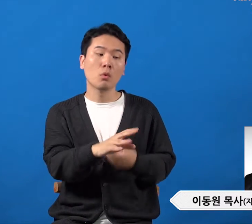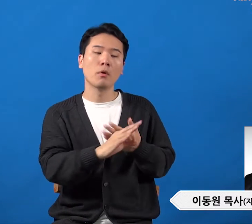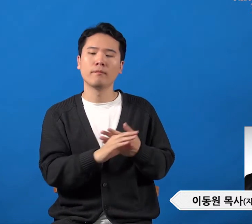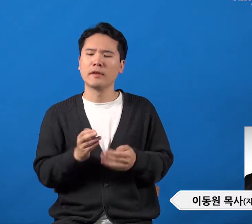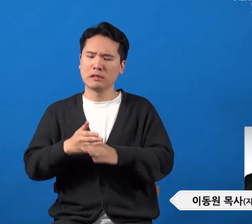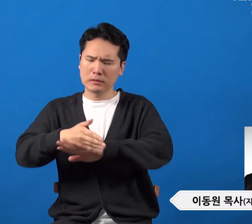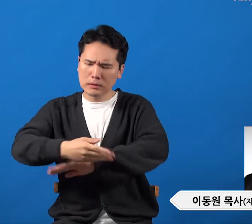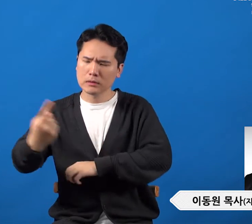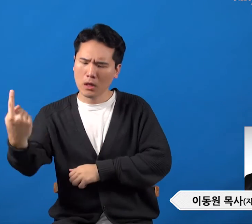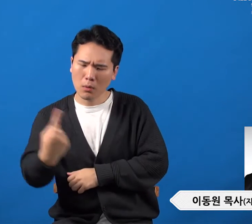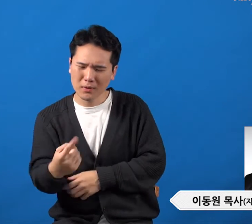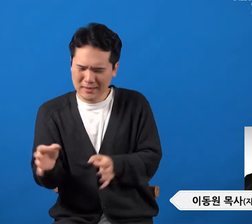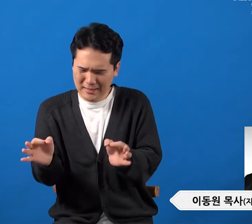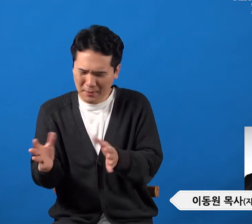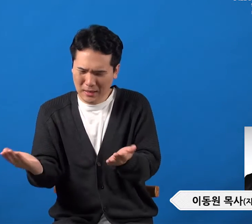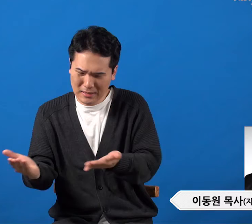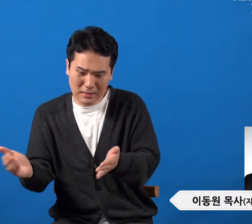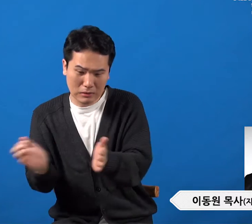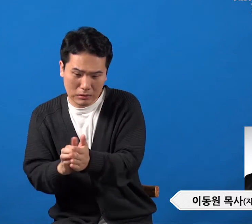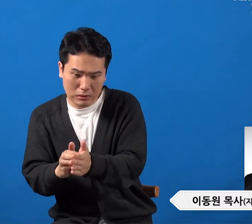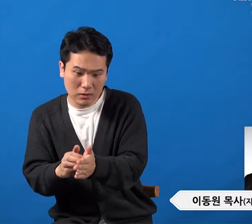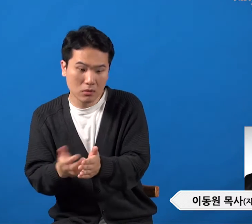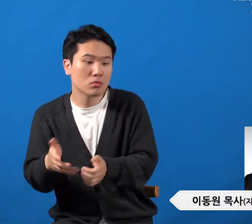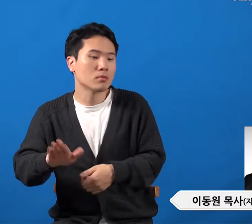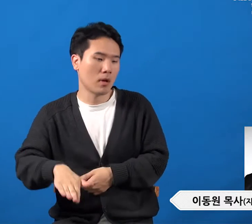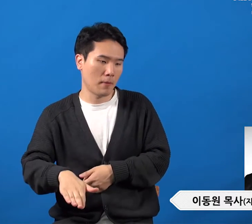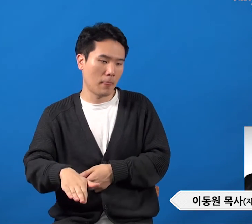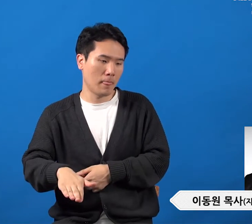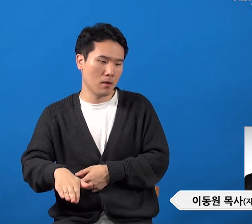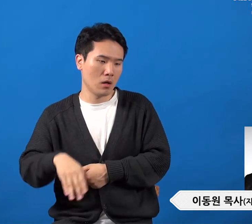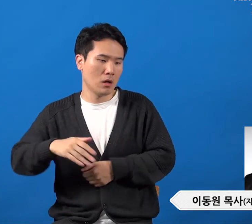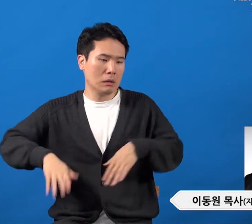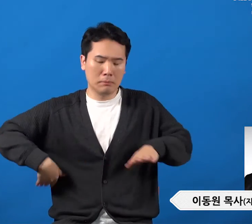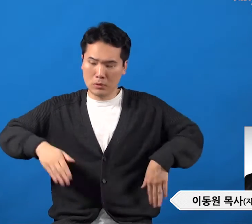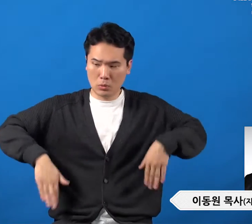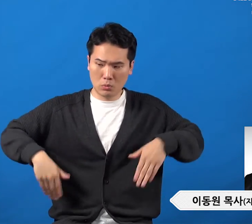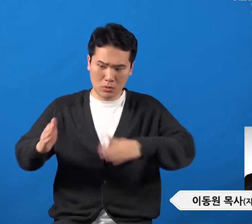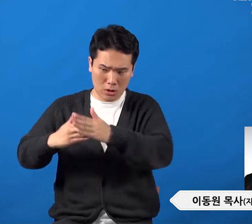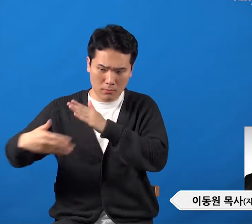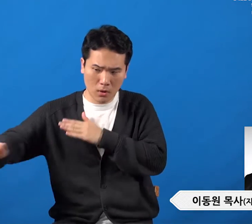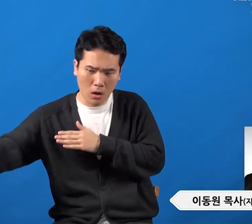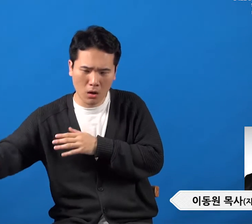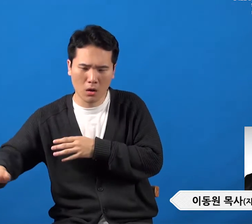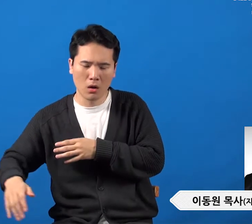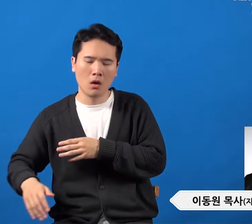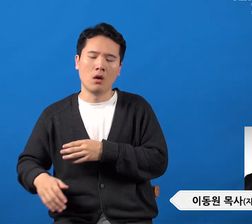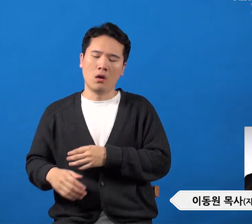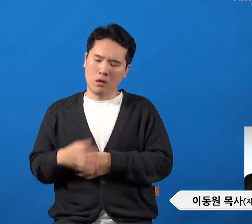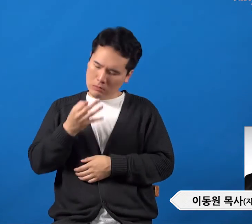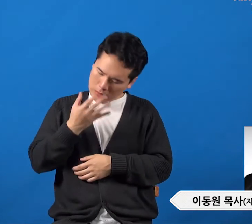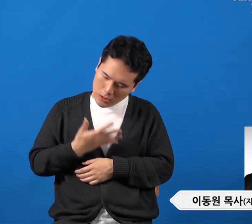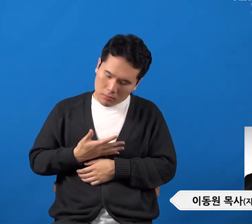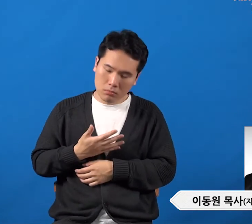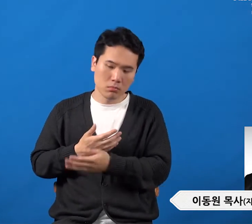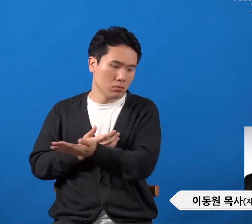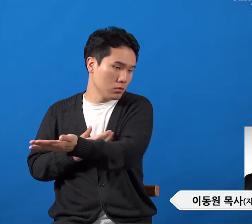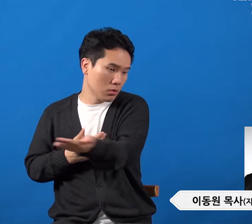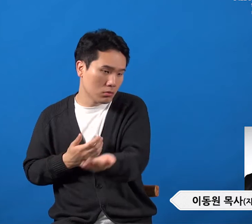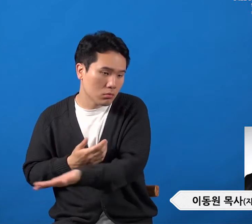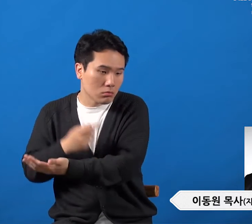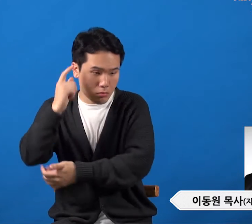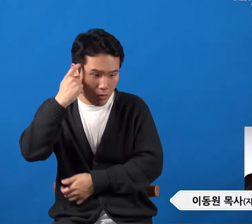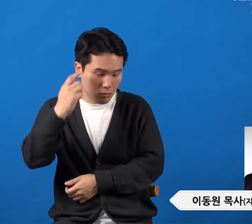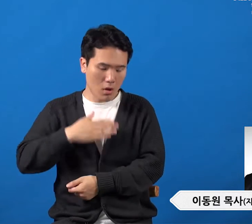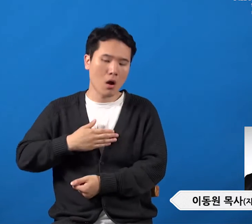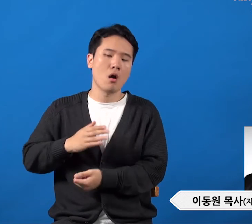늦게 와서 잠시밖에 일하지 못했지만 빈손 들고 집에 가면 부끄러워할 저분들을 생각해서